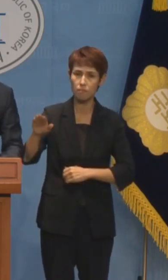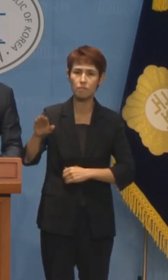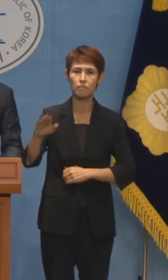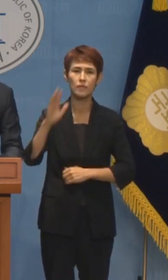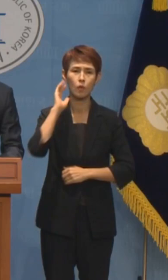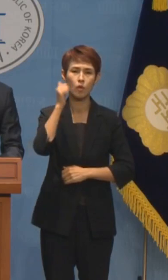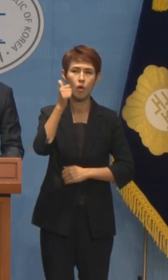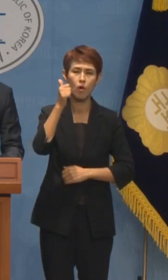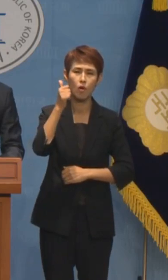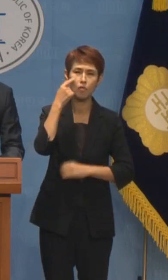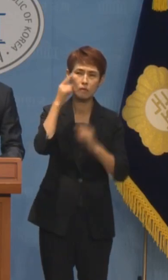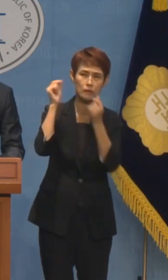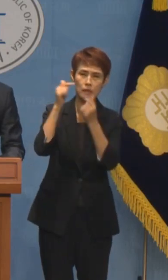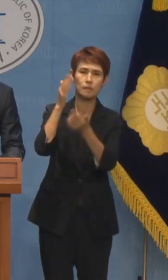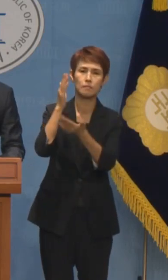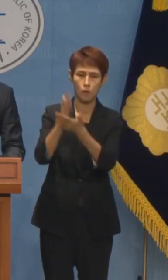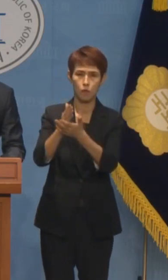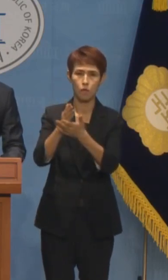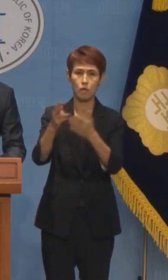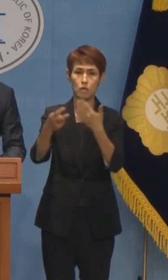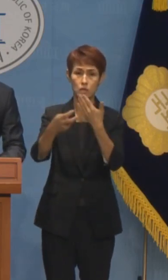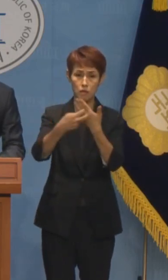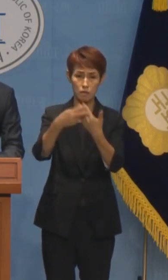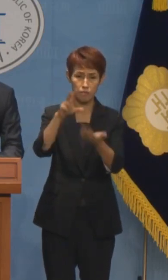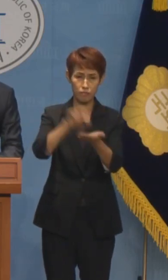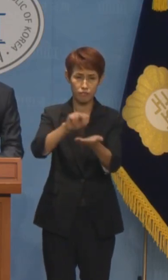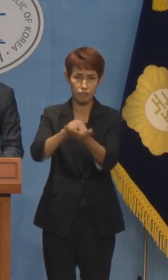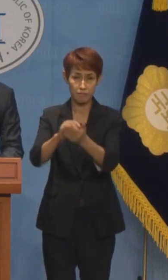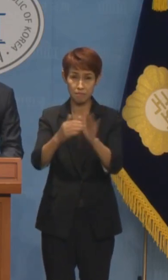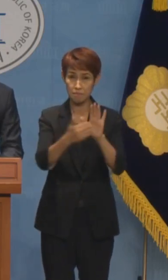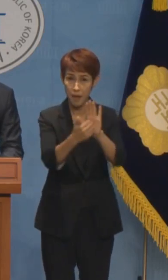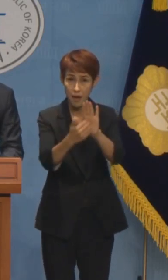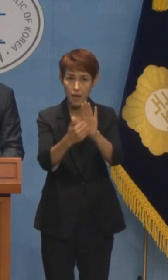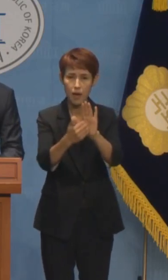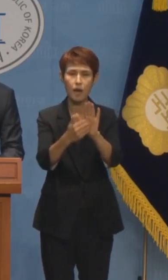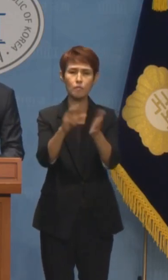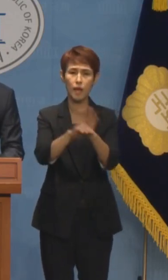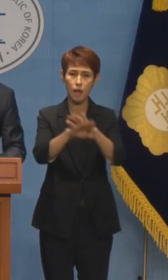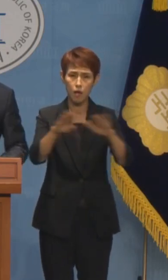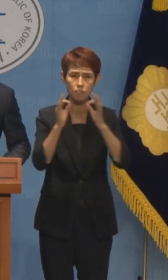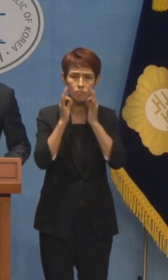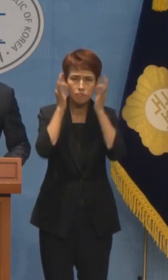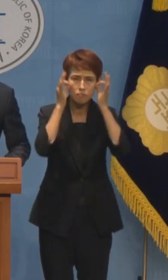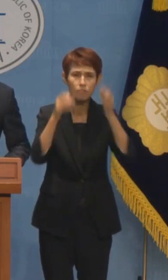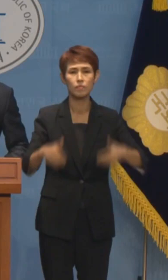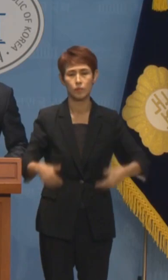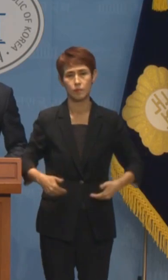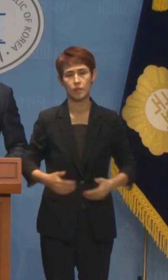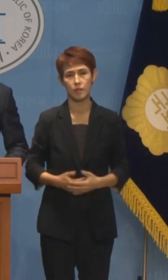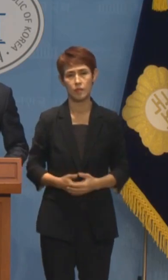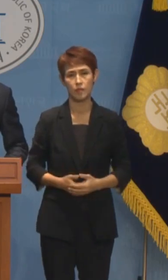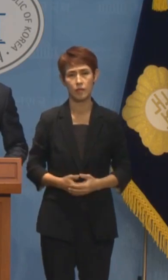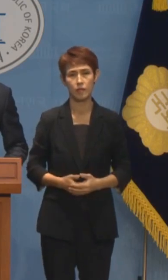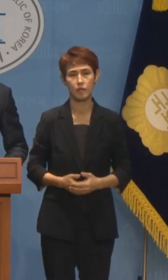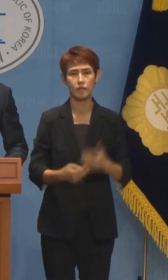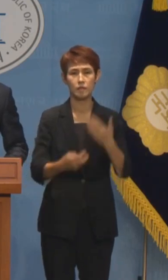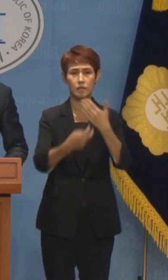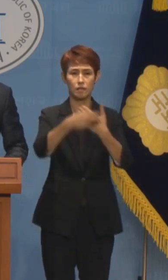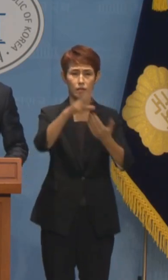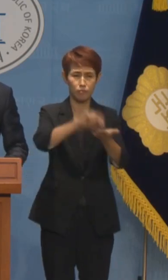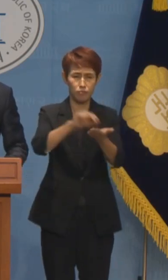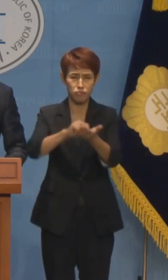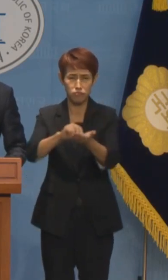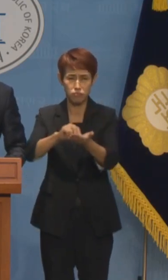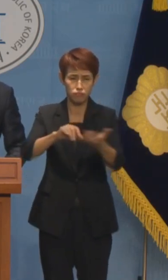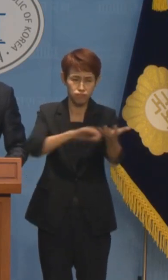말고 의료 붕괴를 막을 실질적인 대책 마련에 나서야 합니다 의료대란 의료 붕괴 현실 자체를